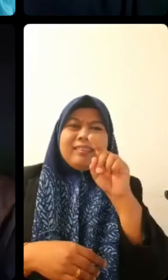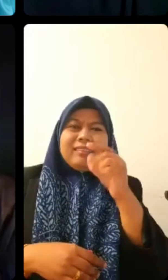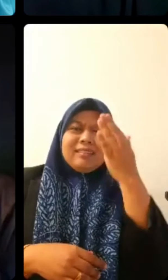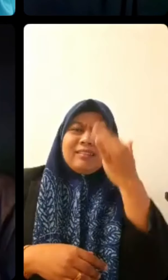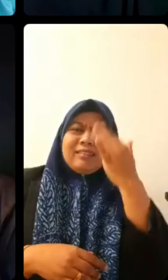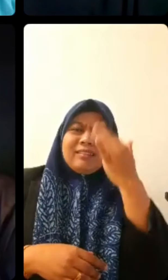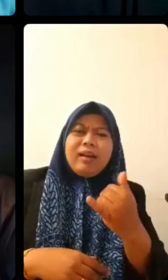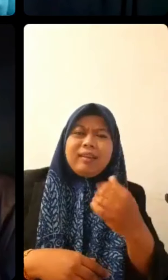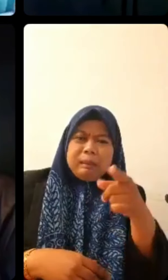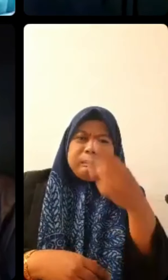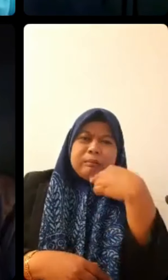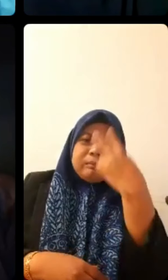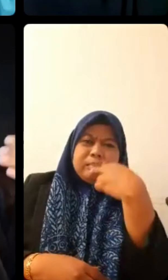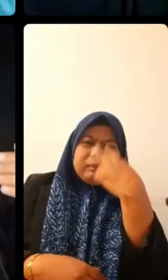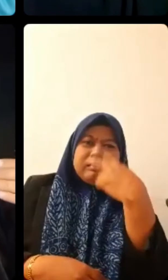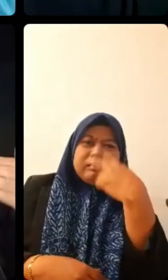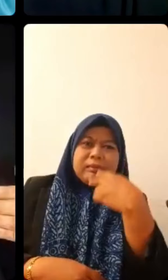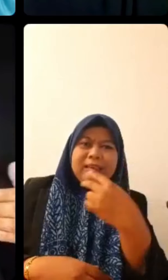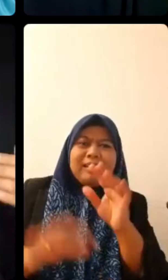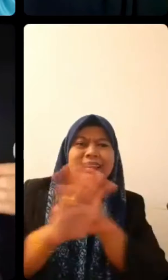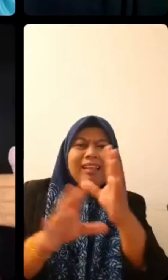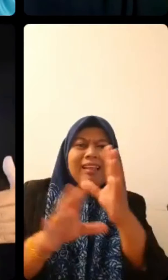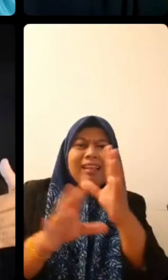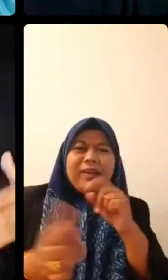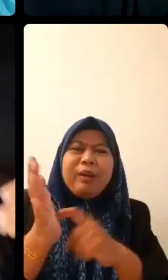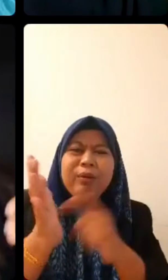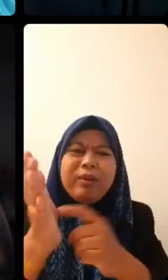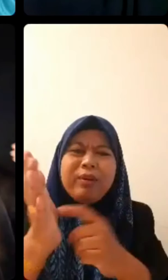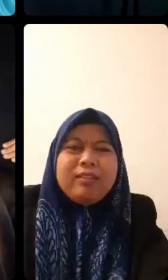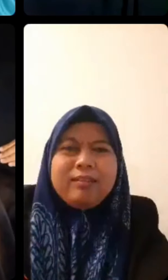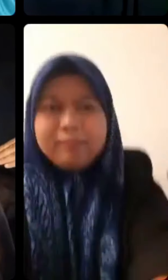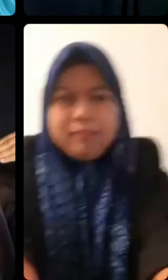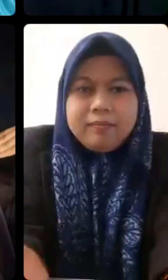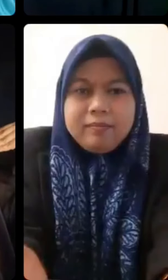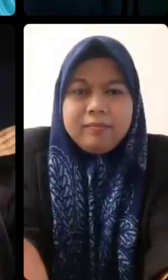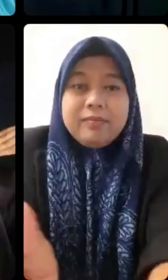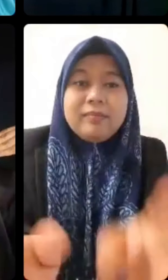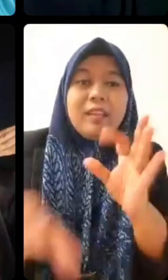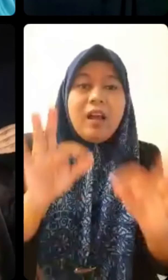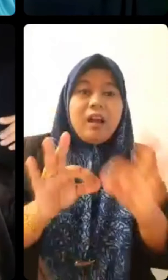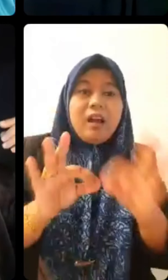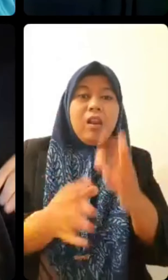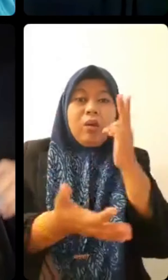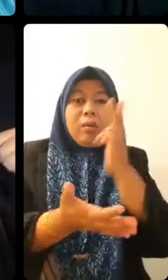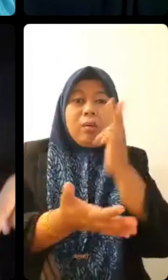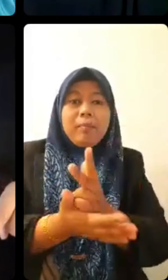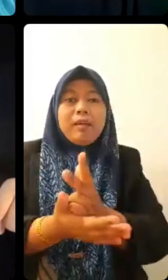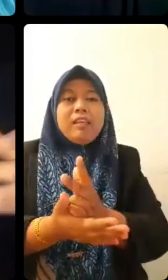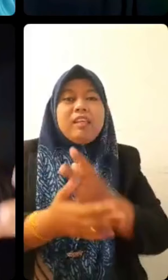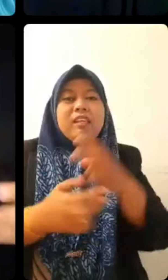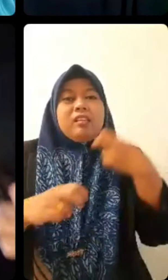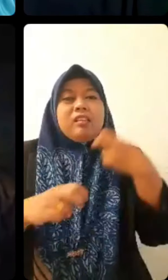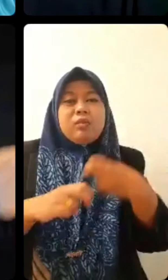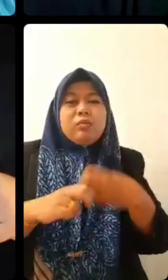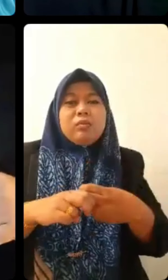dia nangis. Tak dapat nak order. Dia bayangkan kalau parking dah beratur panjang, sampai kat kaunter tu